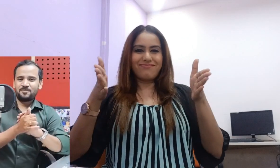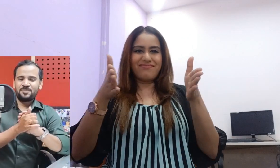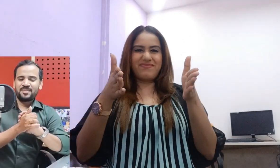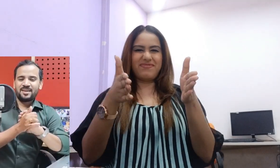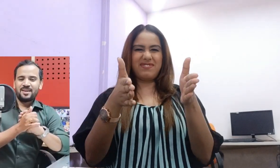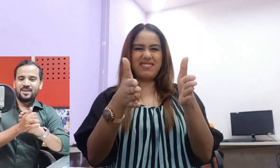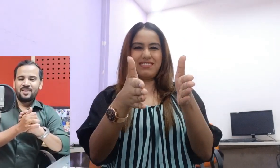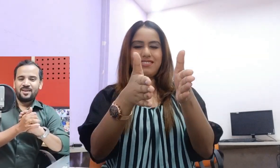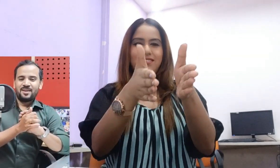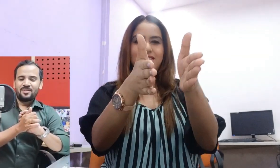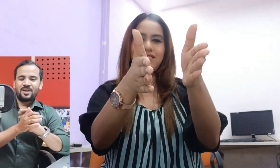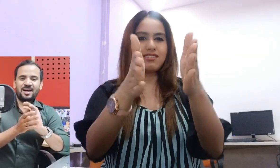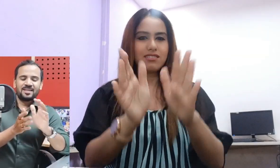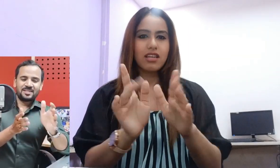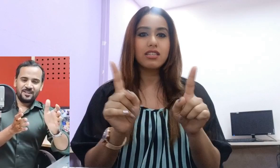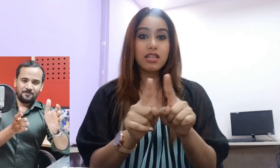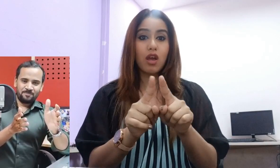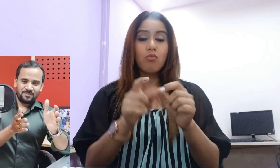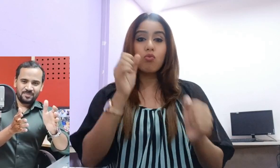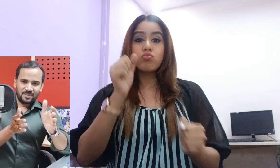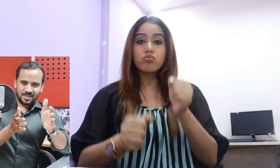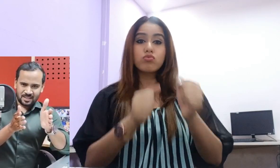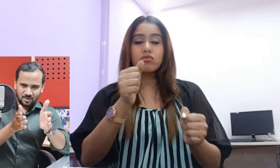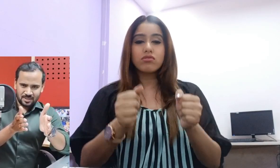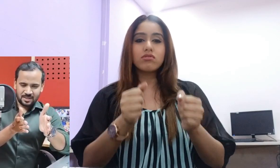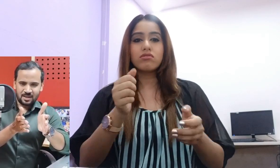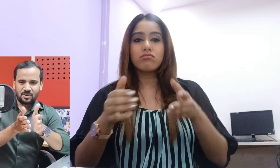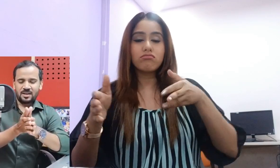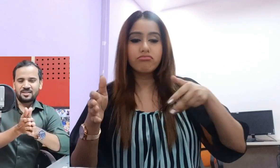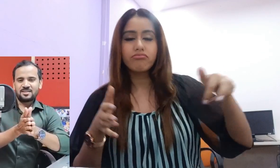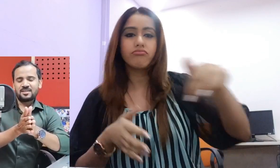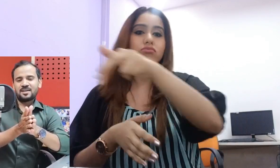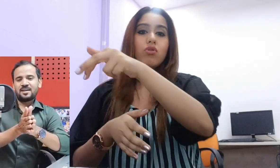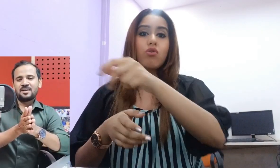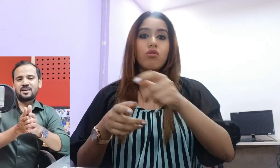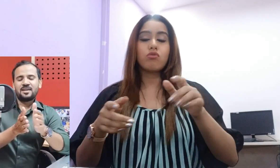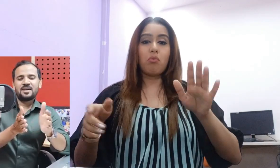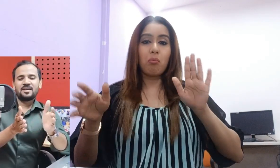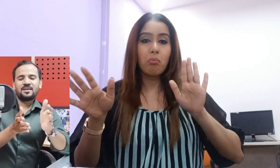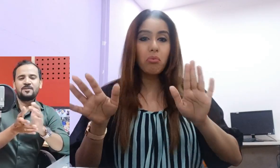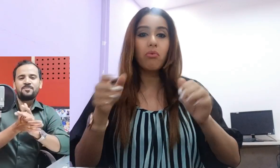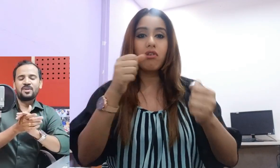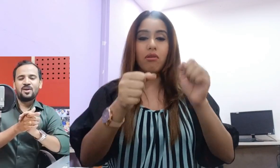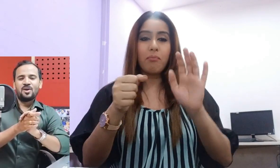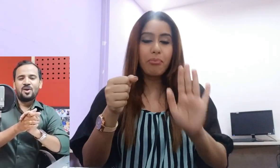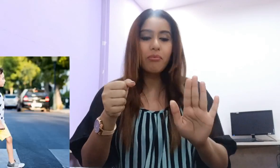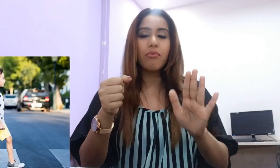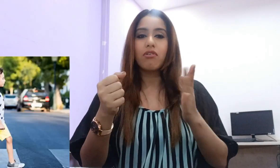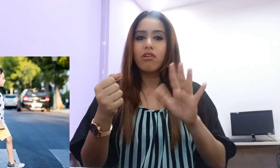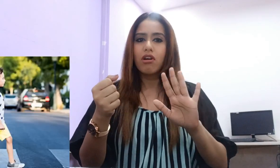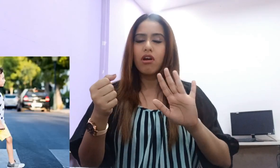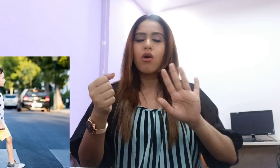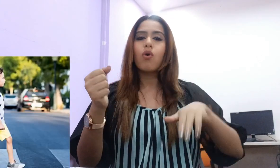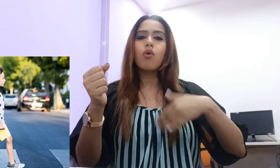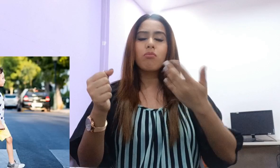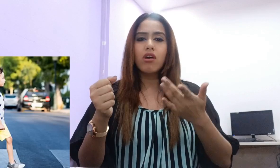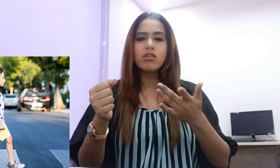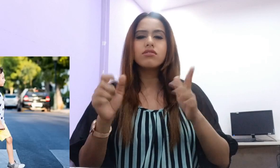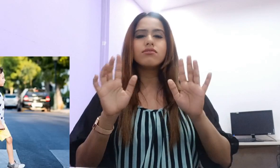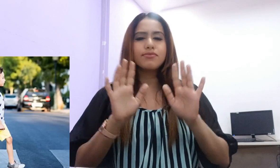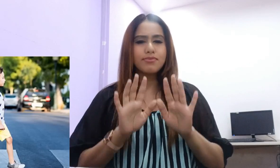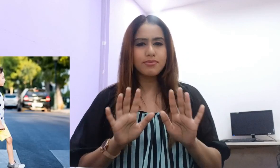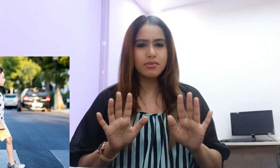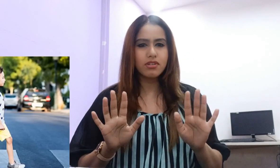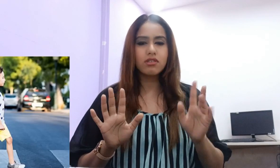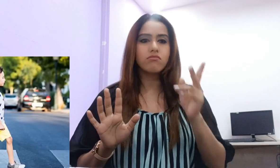के रह गए। थोड़ा आगे चले तो रास्ता थोड़ा सकरा होने लगा, जैसे जैसे घर आने लगा, गलियां आने लगी और गली में एक बच्चा